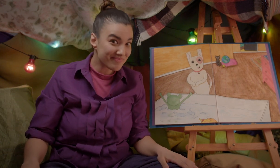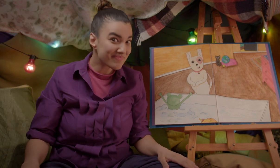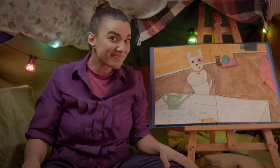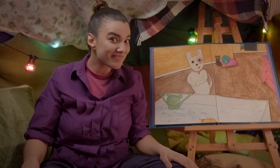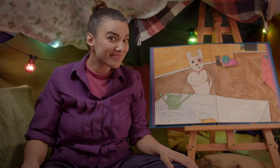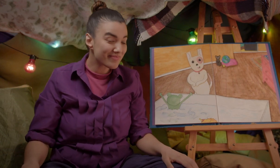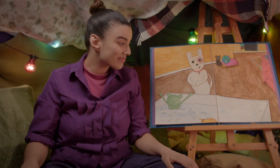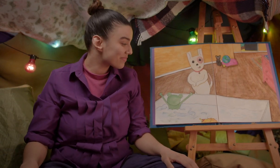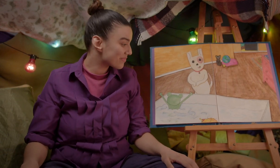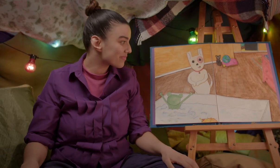Mm. Mm.